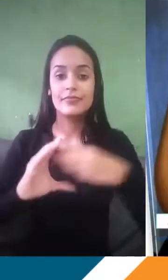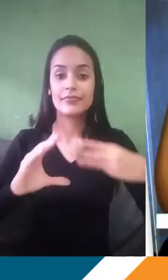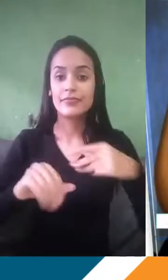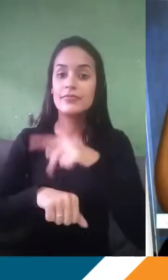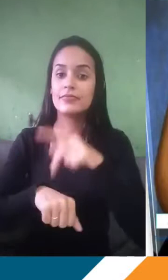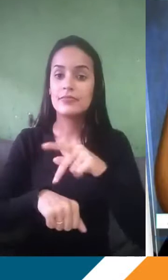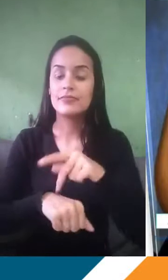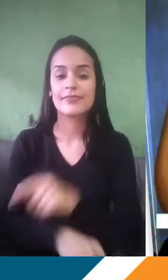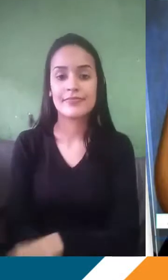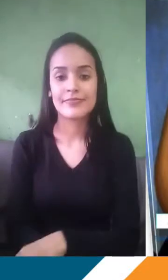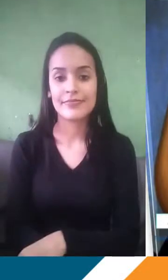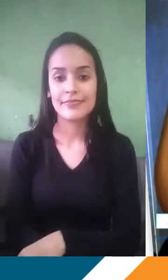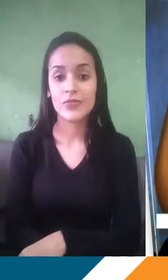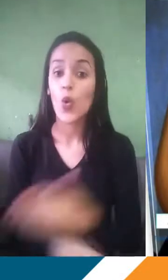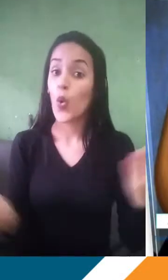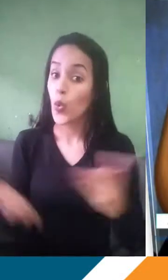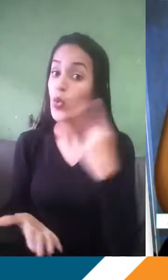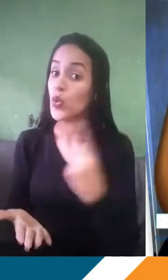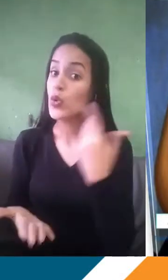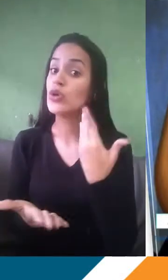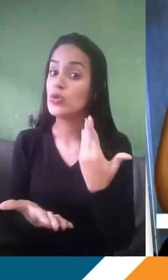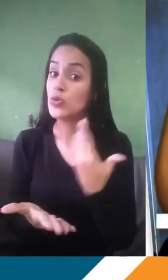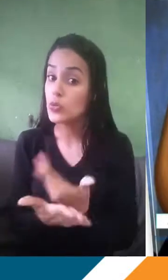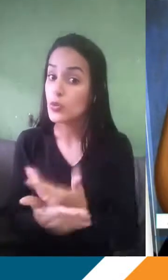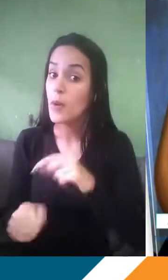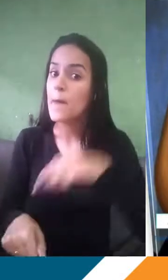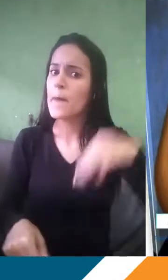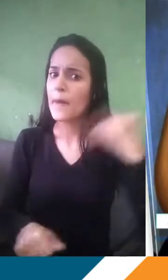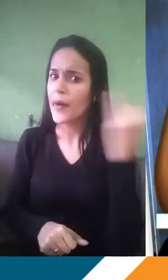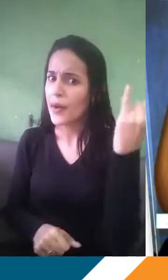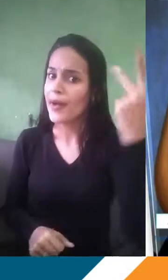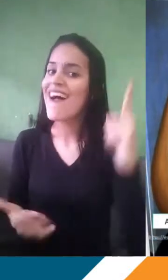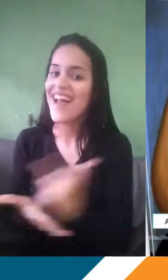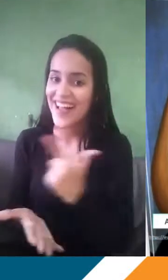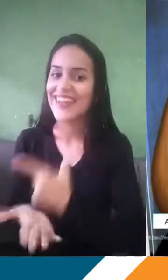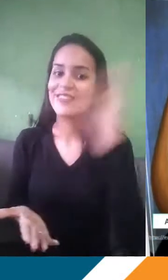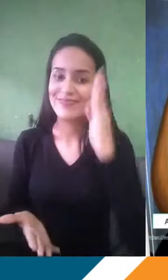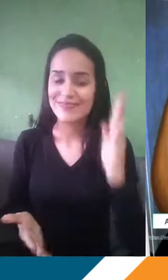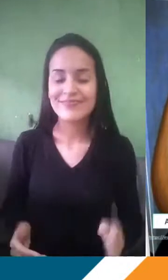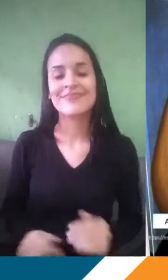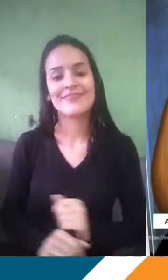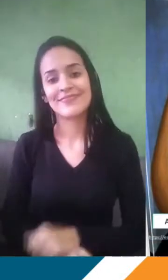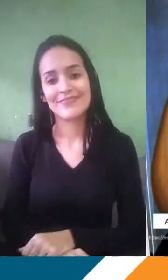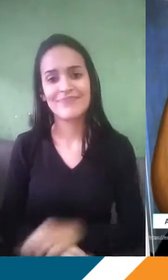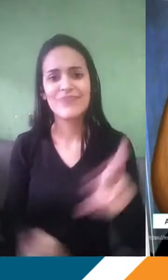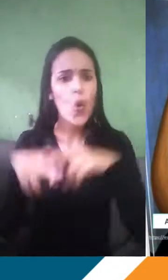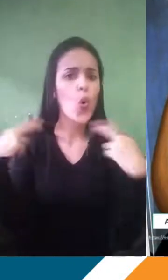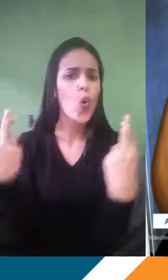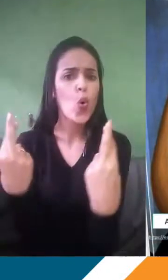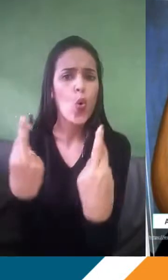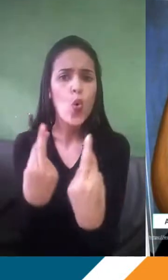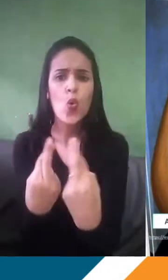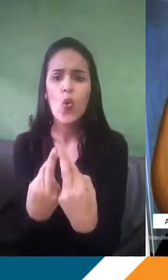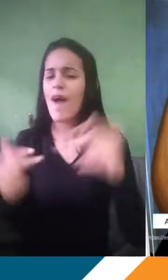Aldeia e hoje a gente vai estudar um evento muito importante para a literatura brasileira, um evento que reuniu diversas artes